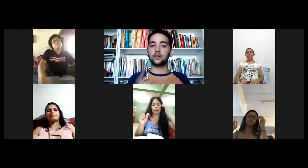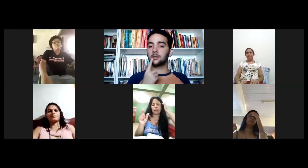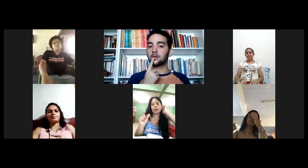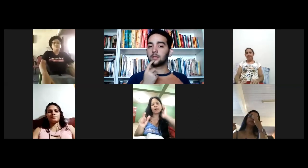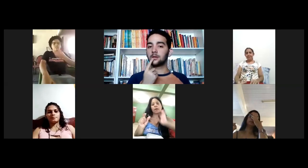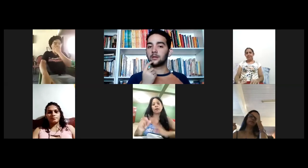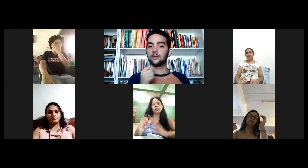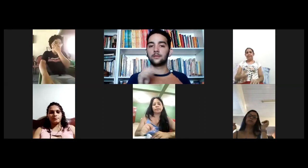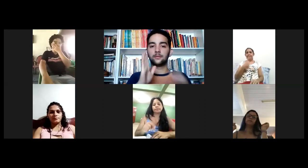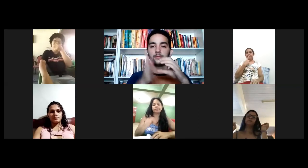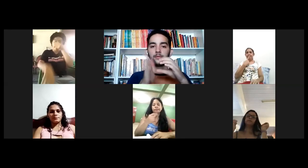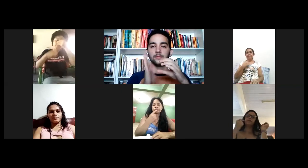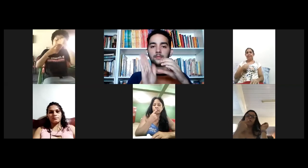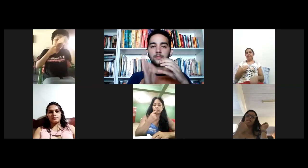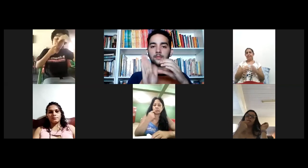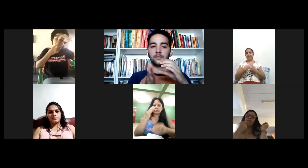tomate,